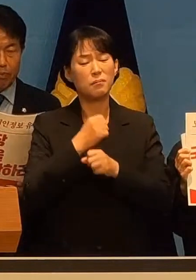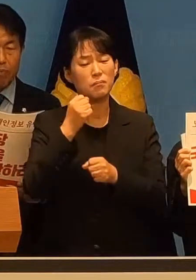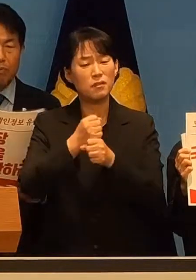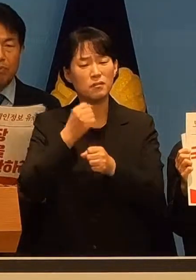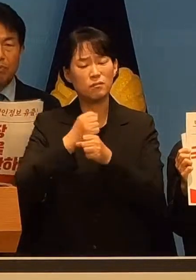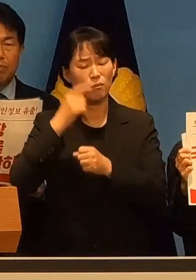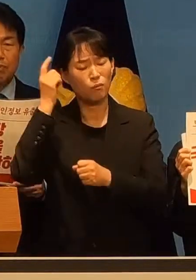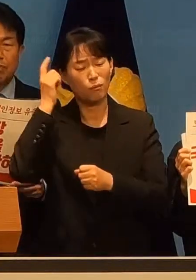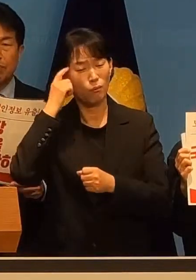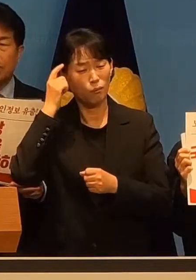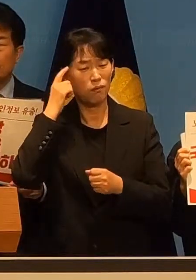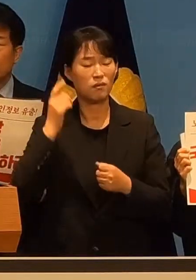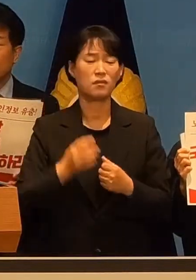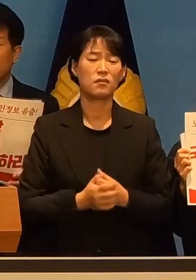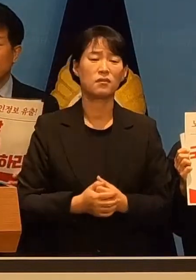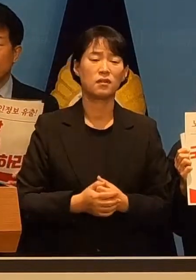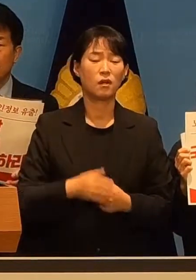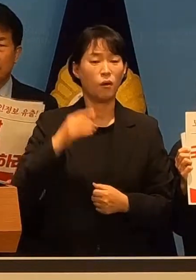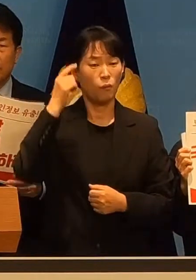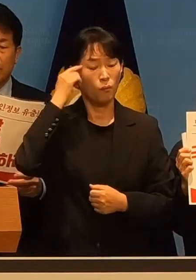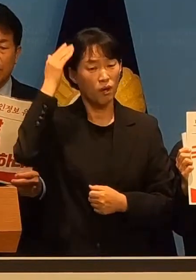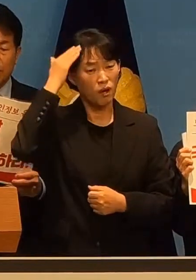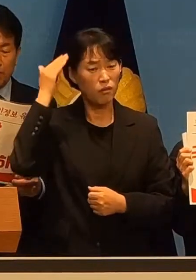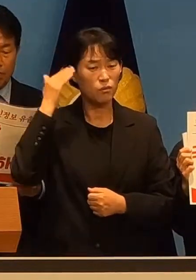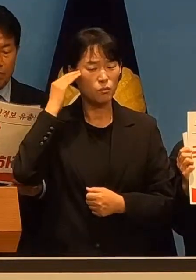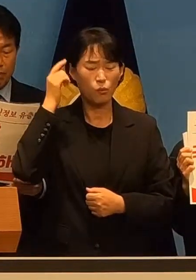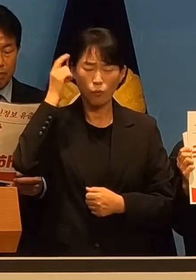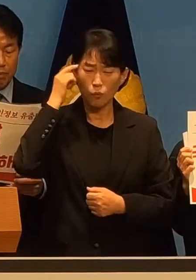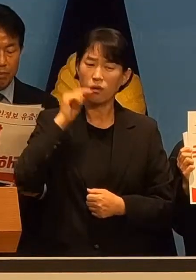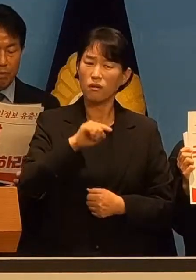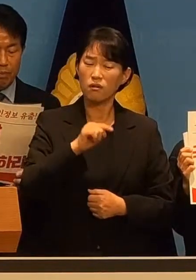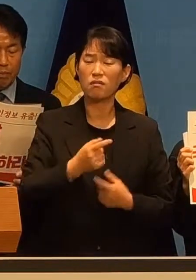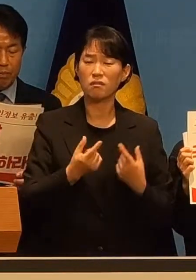만듭니까? 왜 대한민국은 이렇습니까?